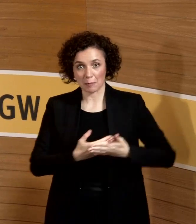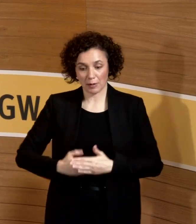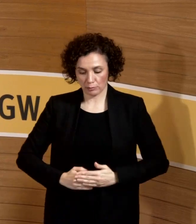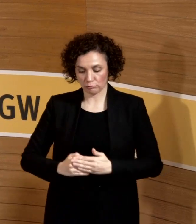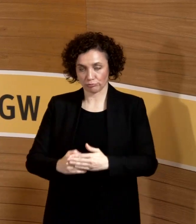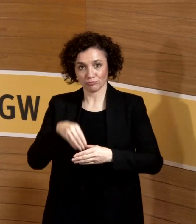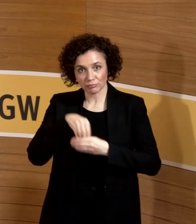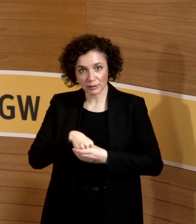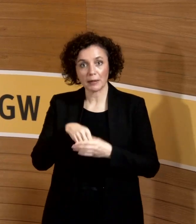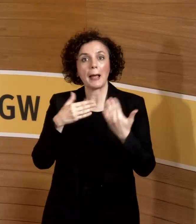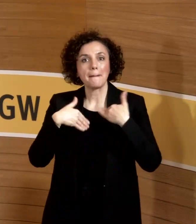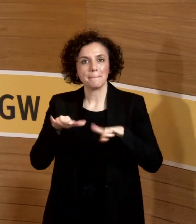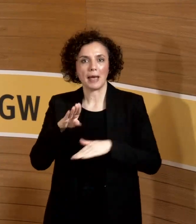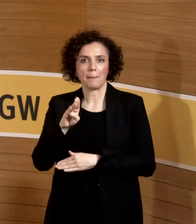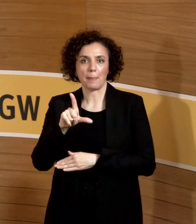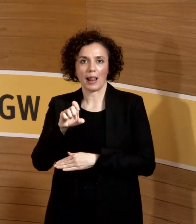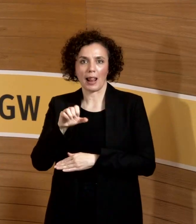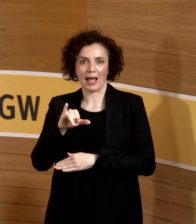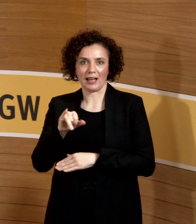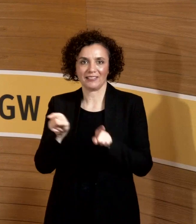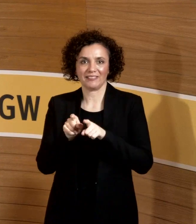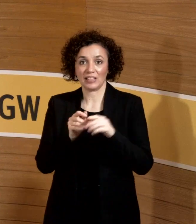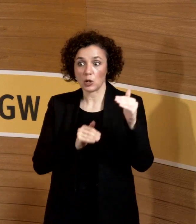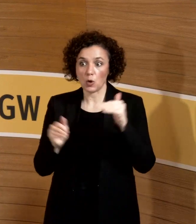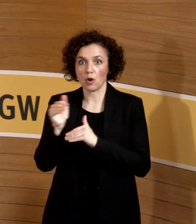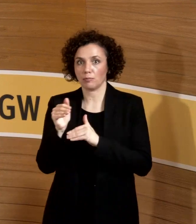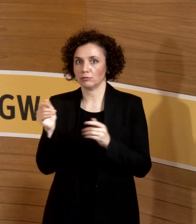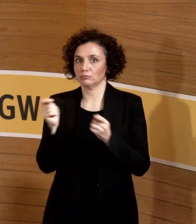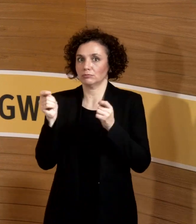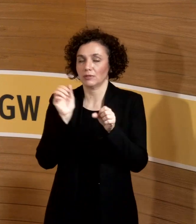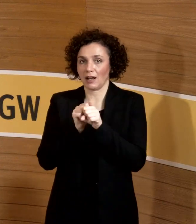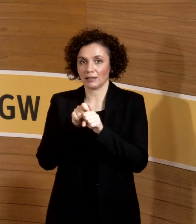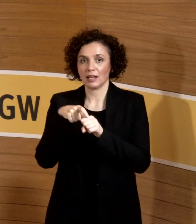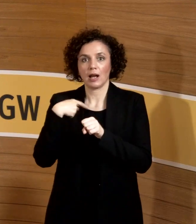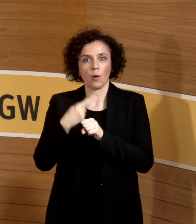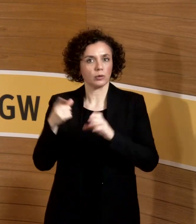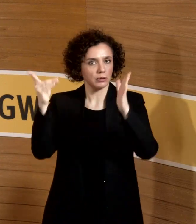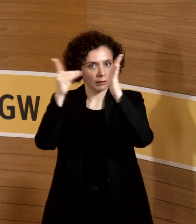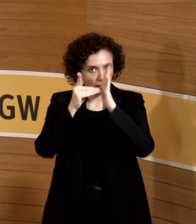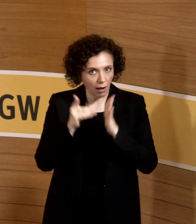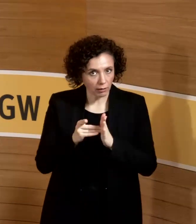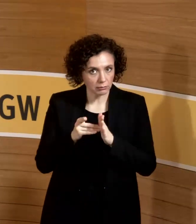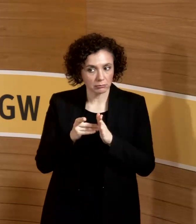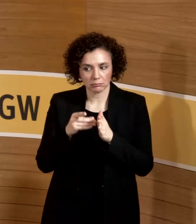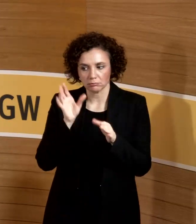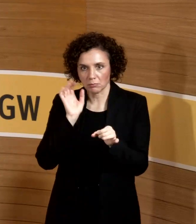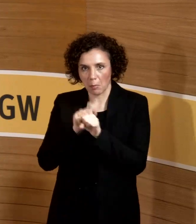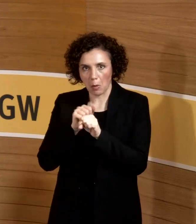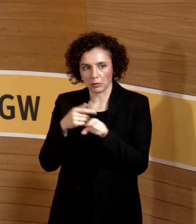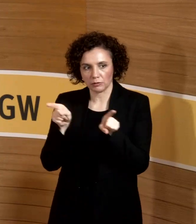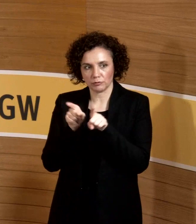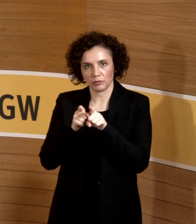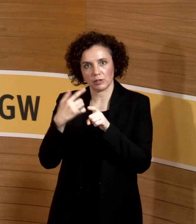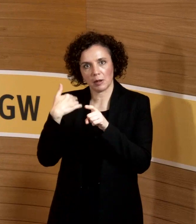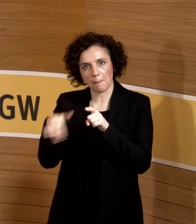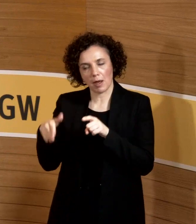Kind gut ist. Und es gibt gute Daten, dass das Kind halt dann etwas dümmer ist, dass die sozioökonomische Lage der Erwachsenen, die